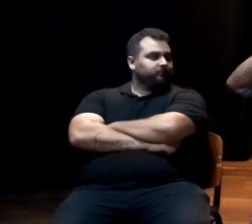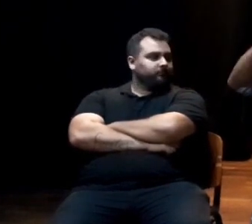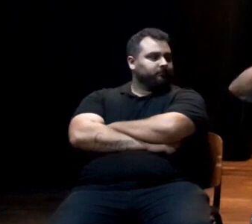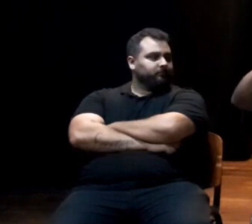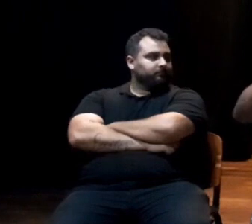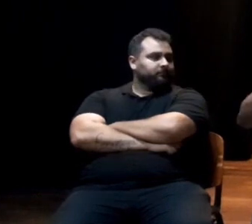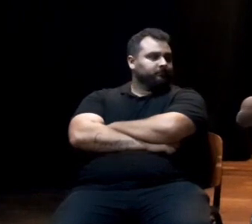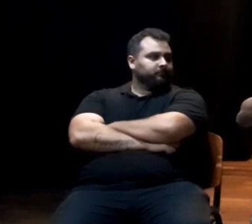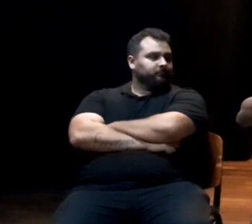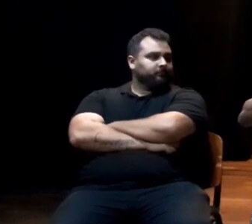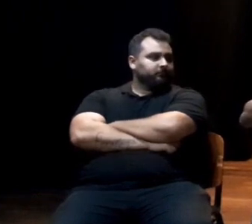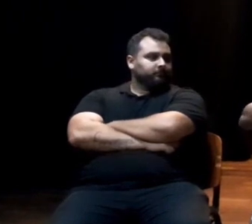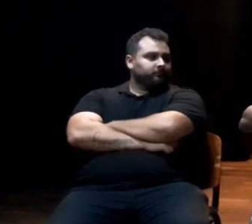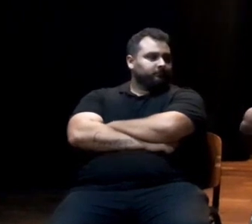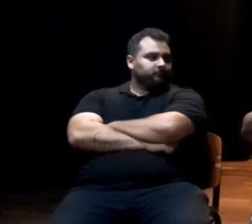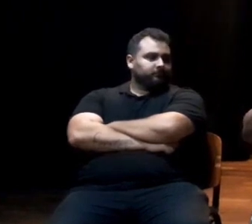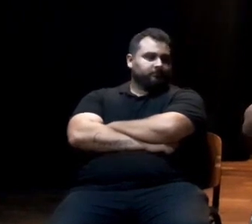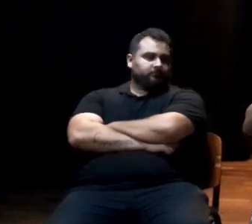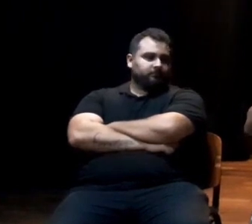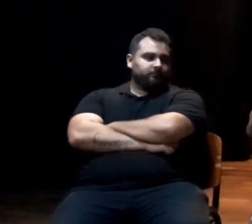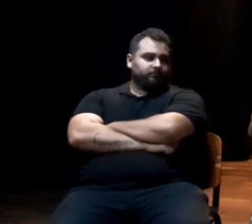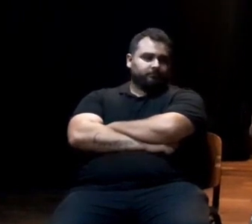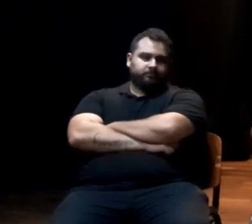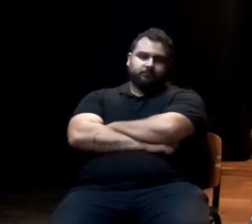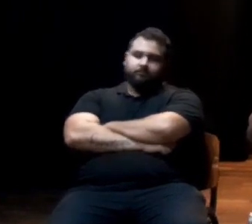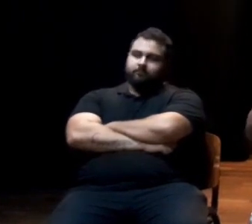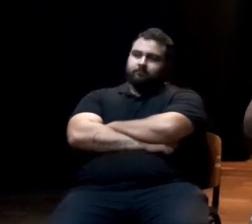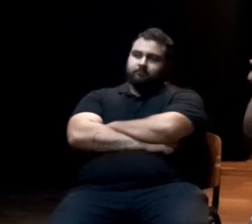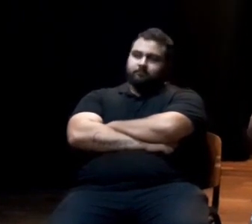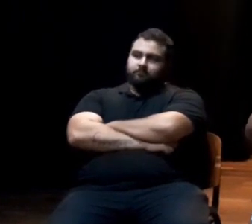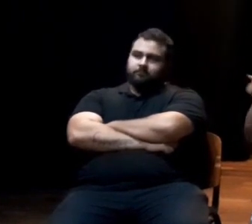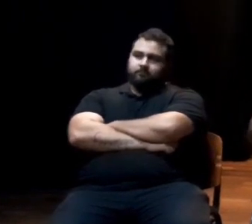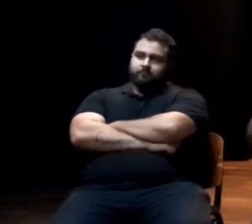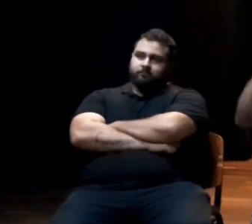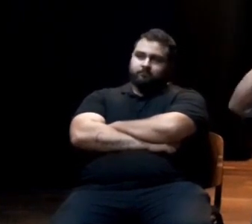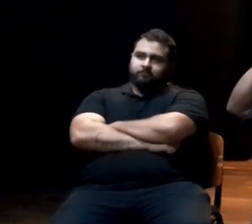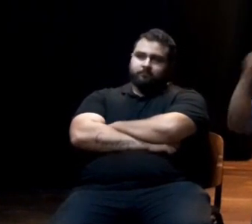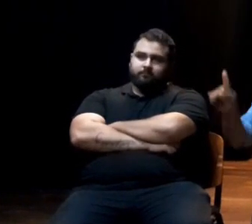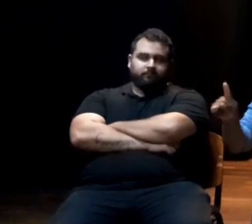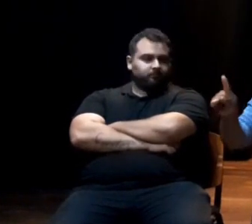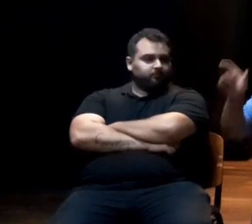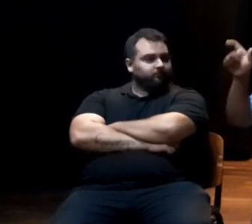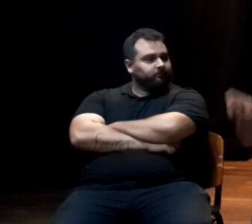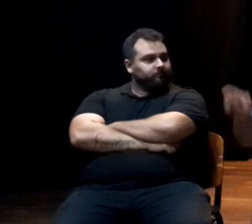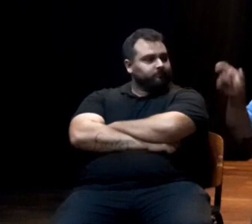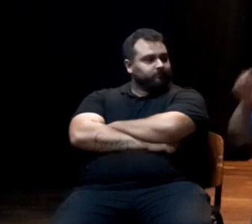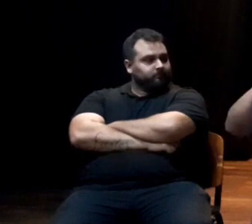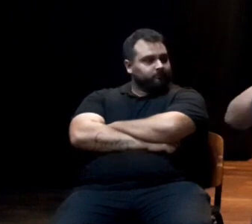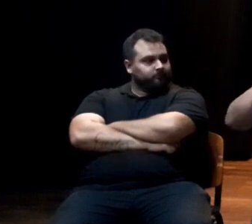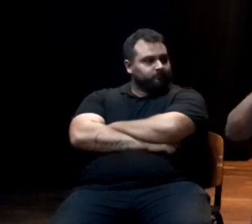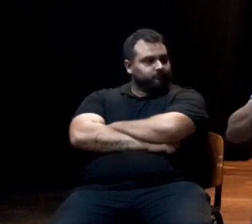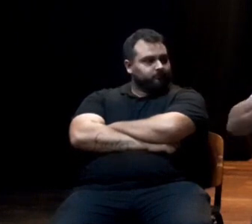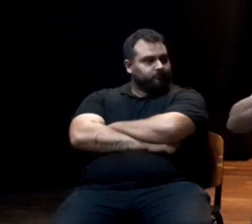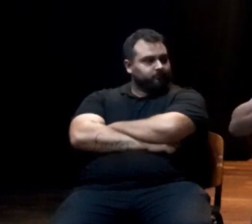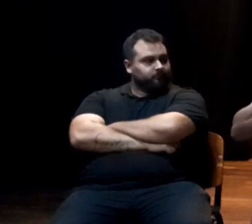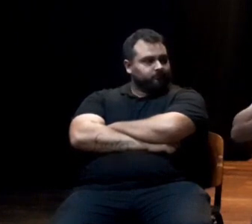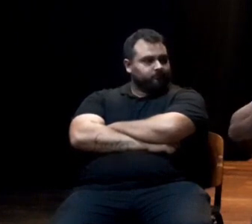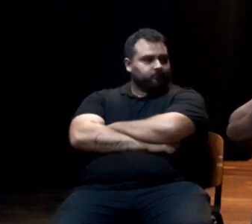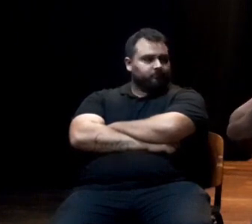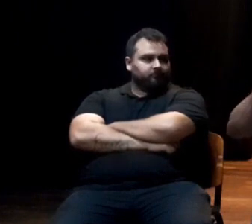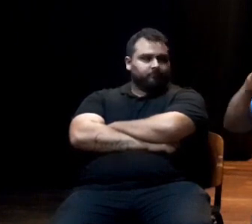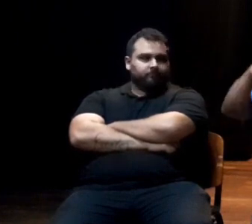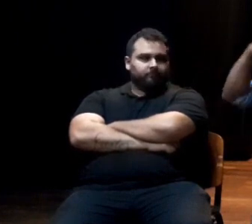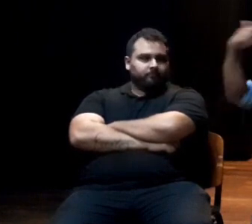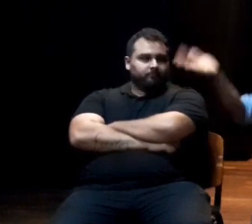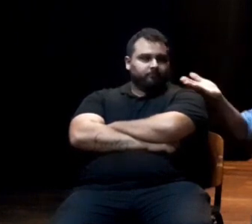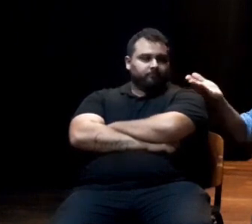for pensar uma proposta, né, de um teatro que também seja para pessoas ouvintes